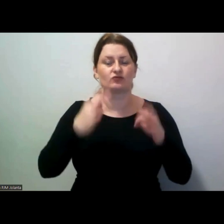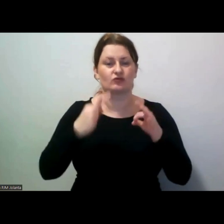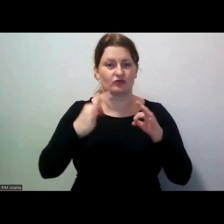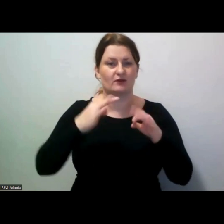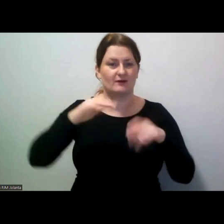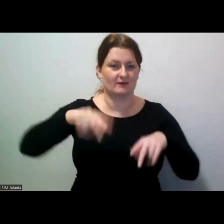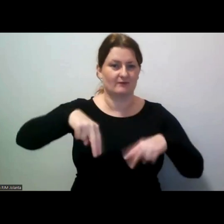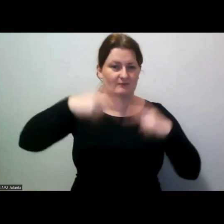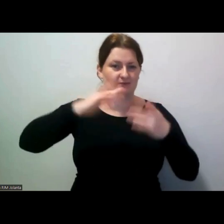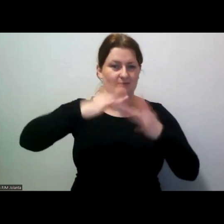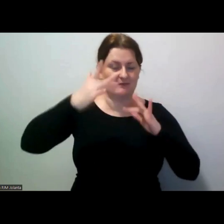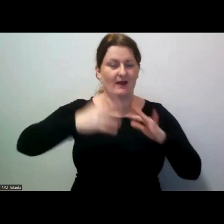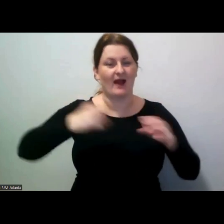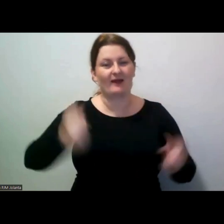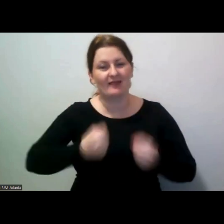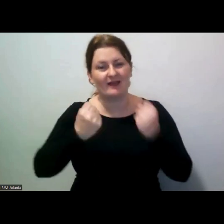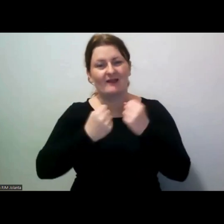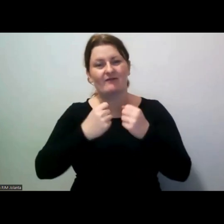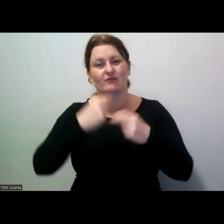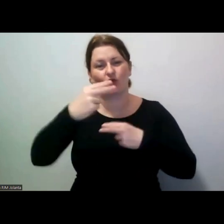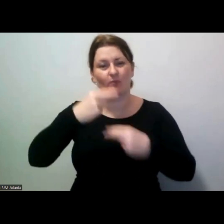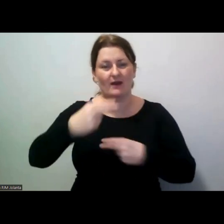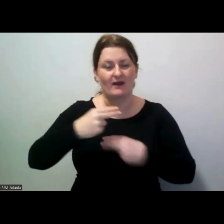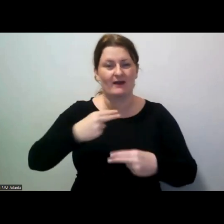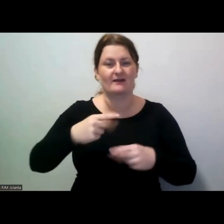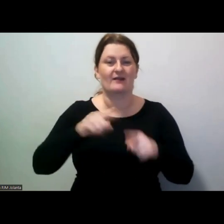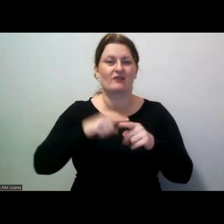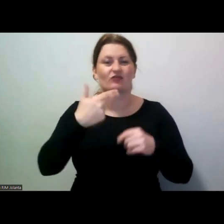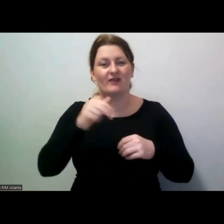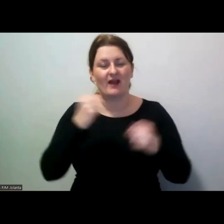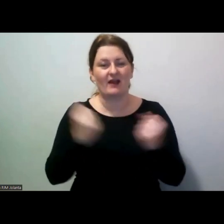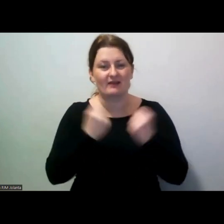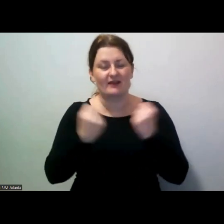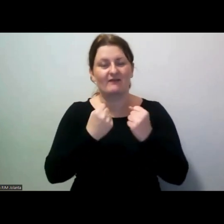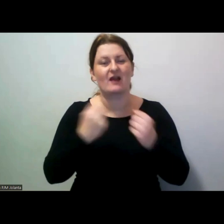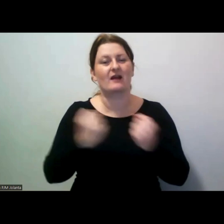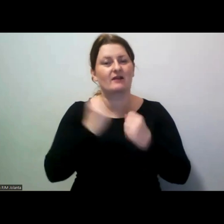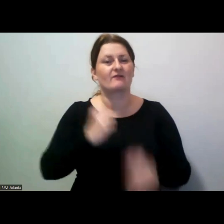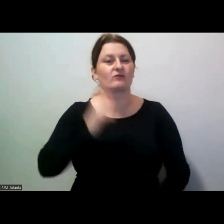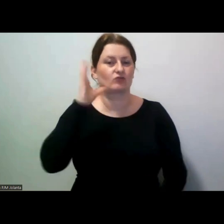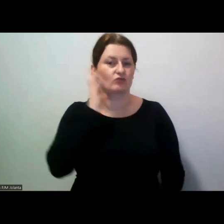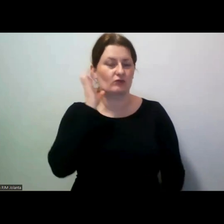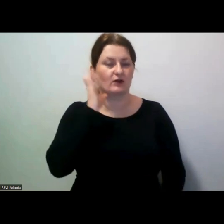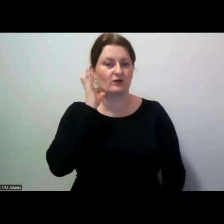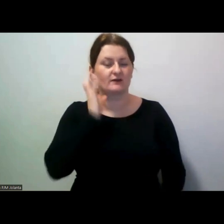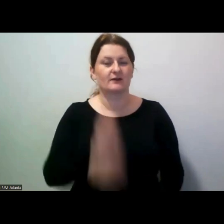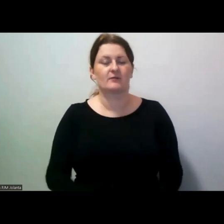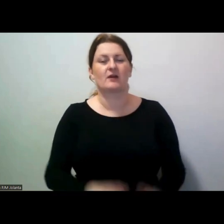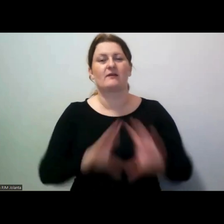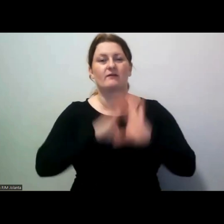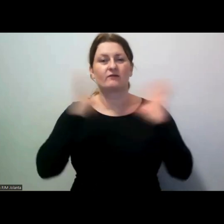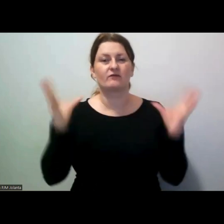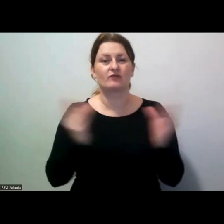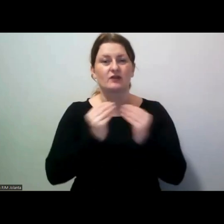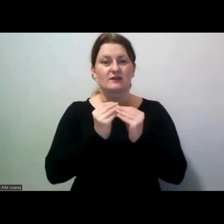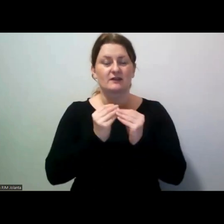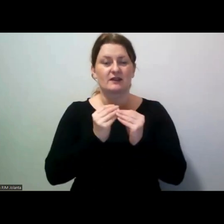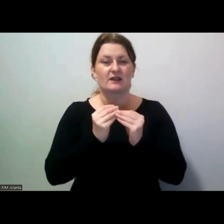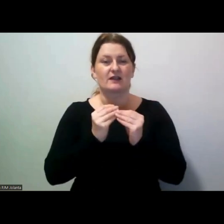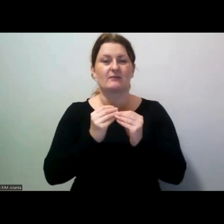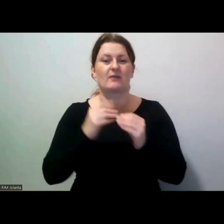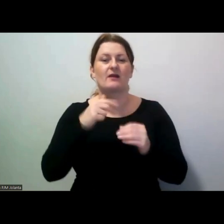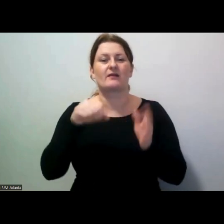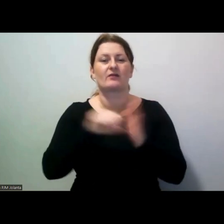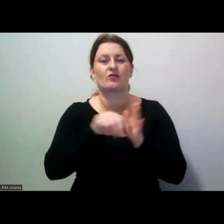webinaru, aktywnym na czacie i nieaktywnym na czacie, ale aktywnie słuchającym, wszystkim machającym do nas